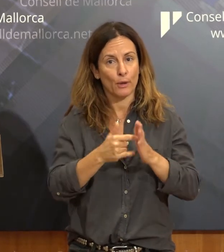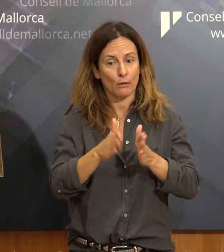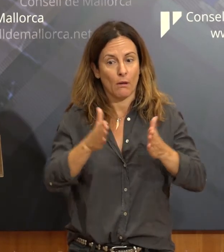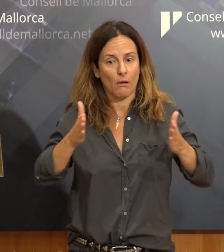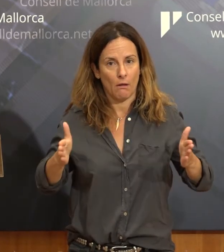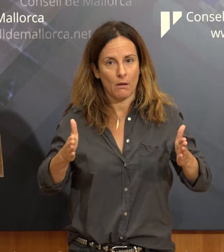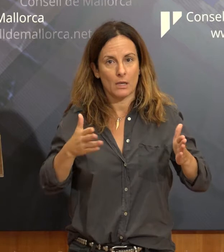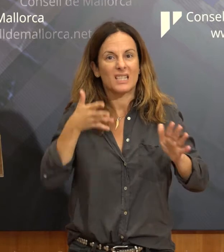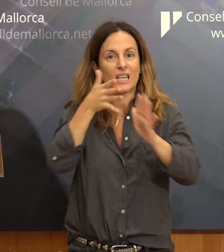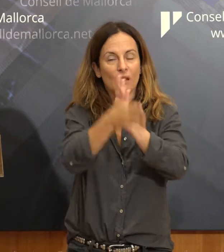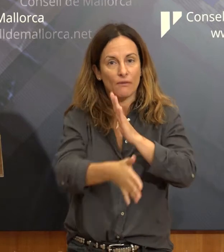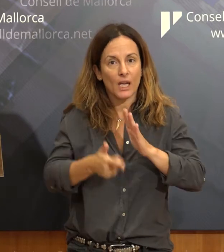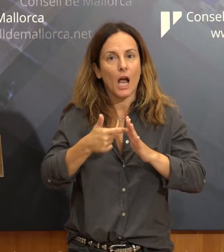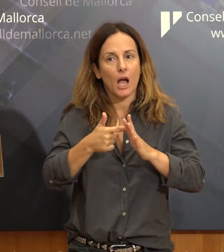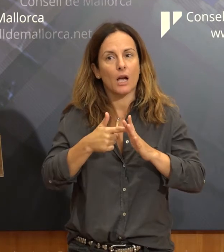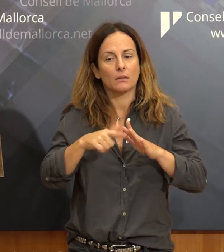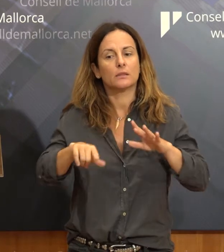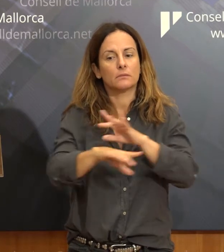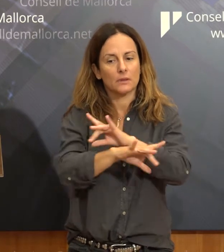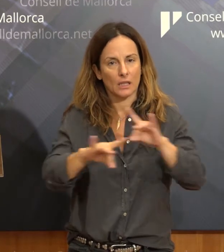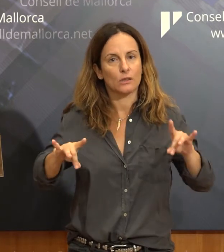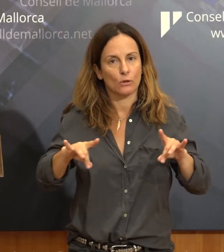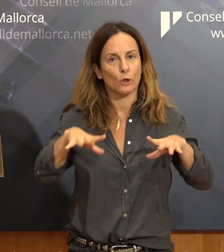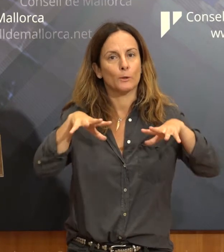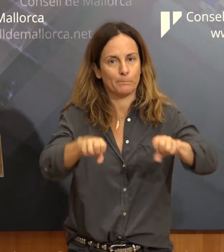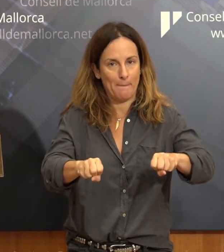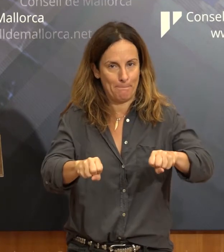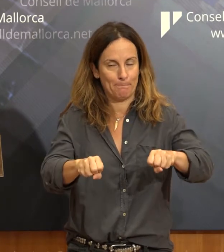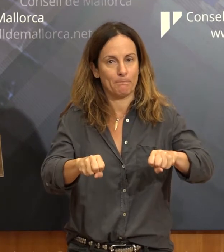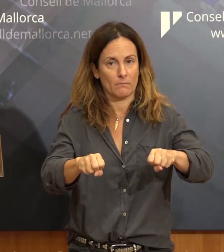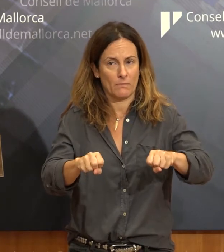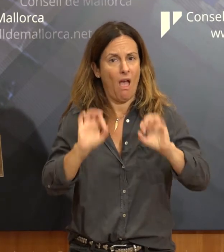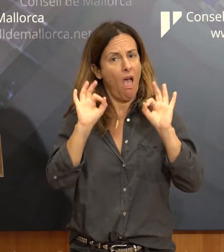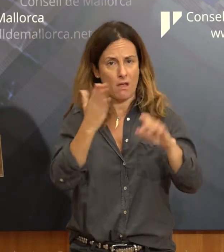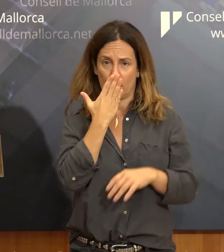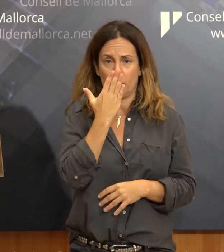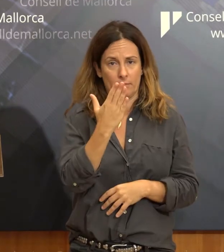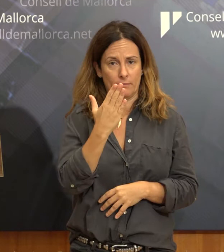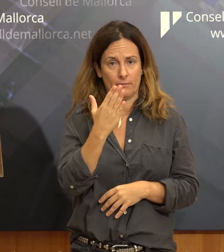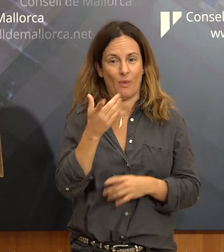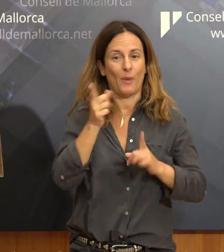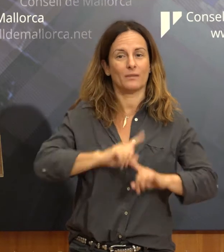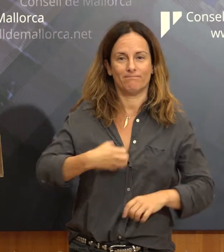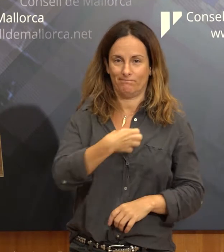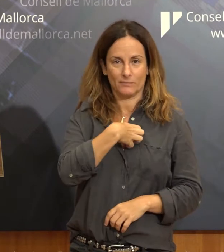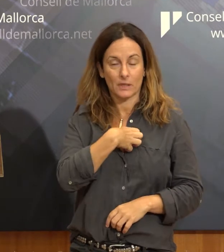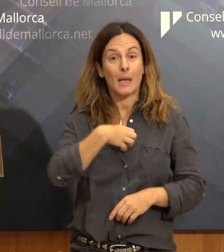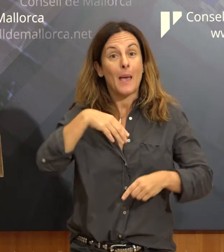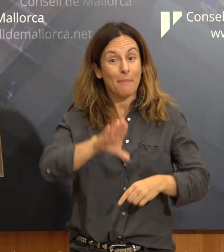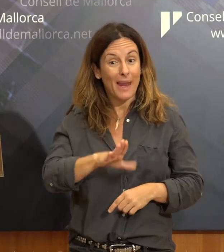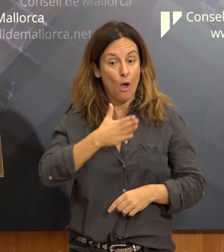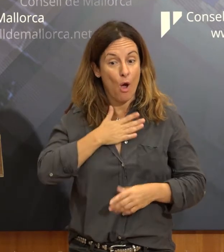territori i hem de dir les coses en el seu nom. Ocupa territori, però aquesta carretera desdoblada ocupa el